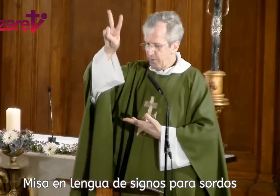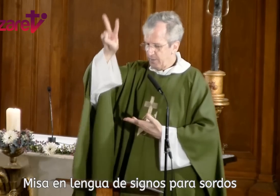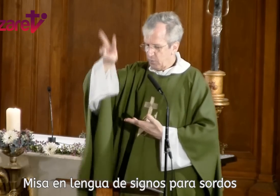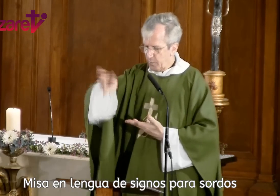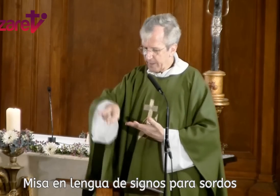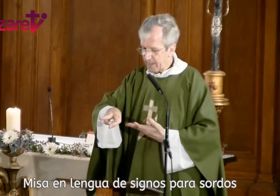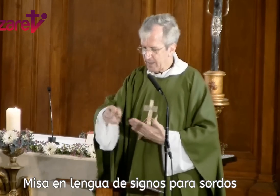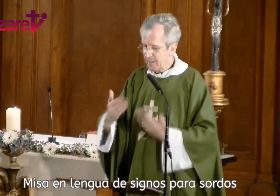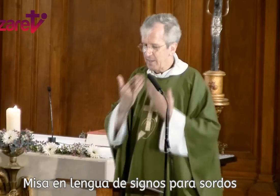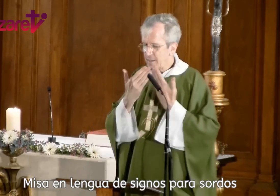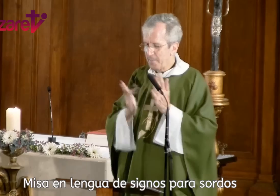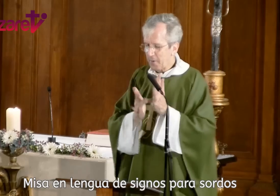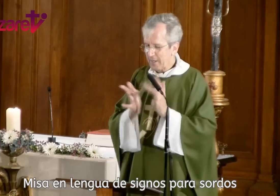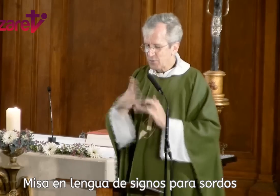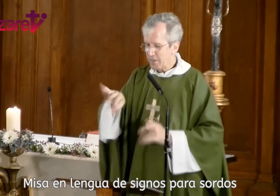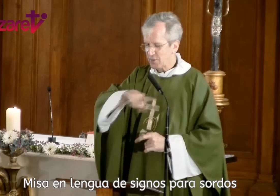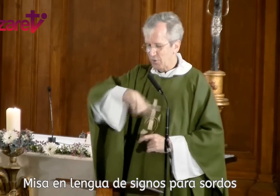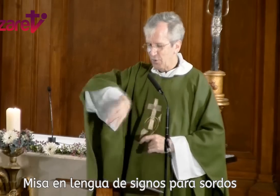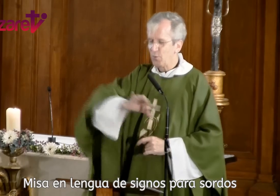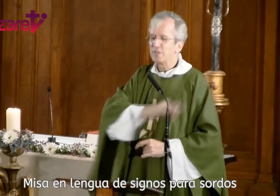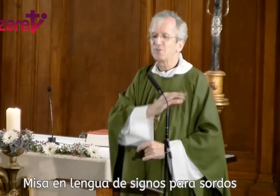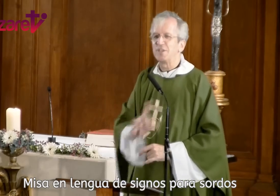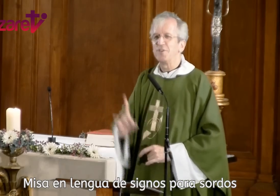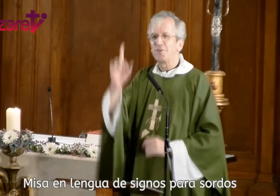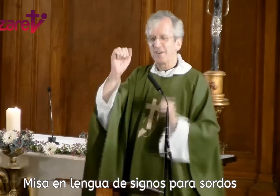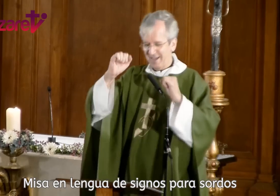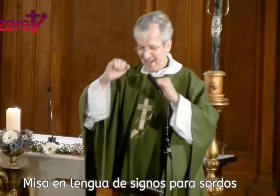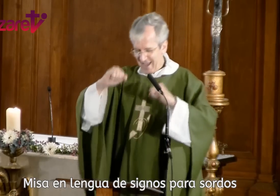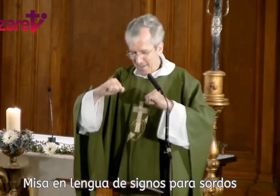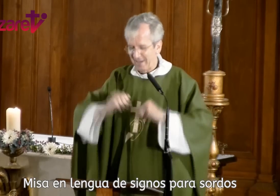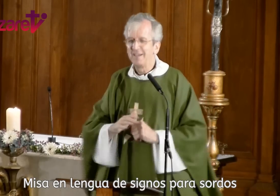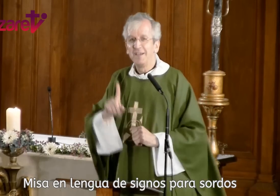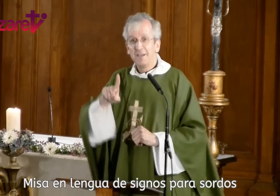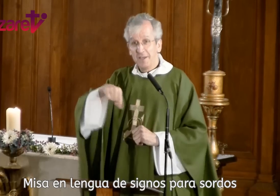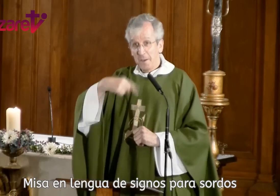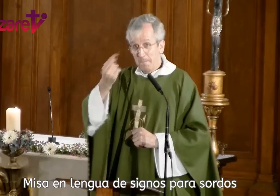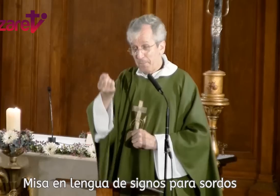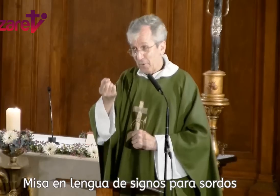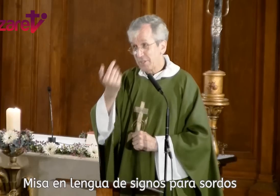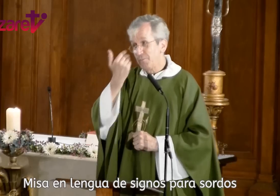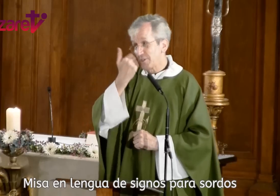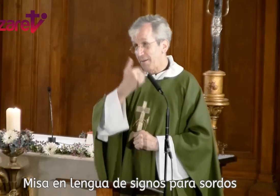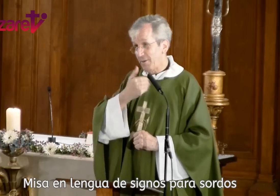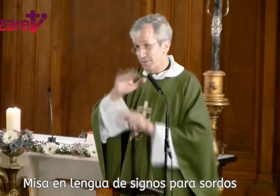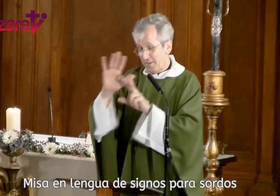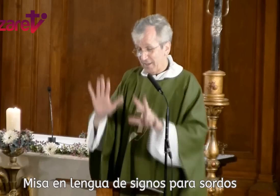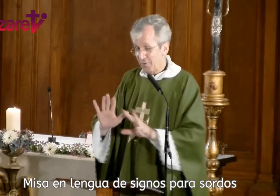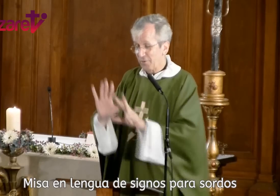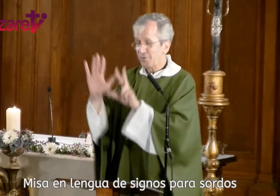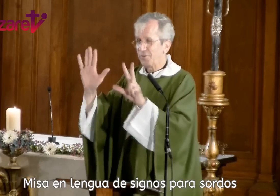de tu verdad. Por Jesucristo, nuestro Señor. Amén. Próximo sábado, es decir, dentro de 8